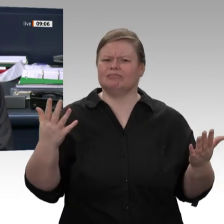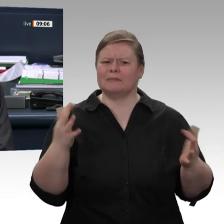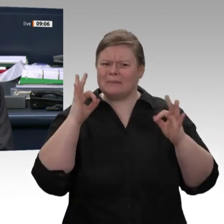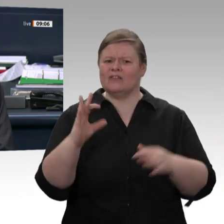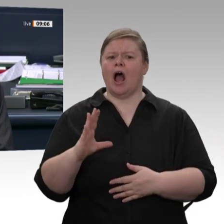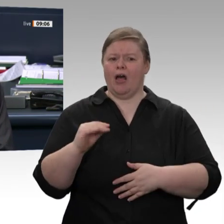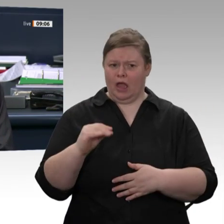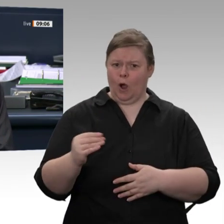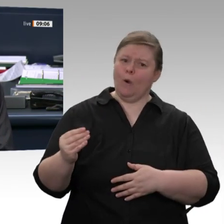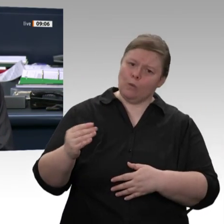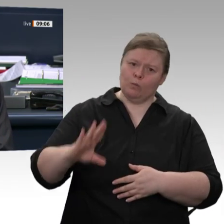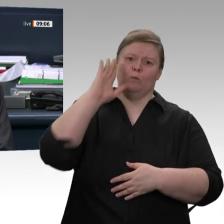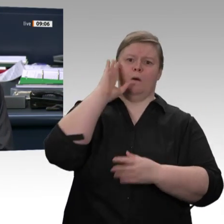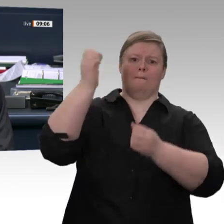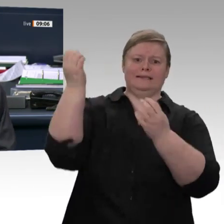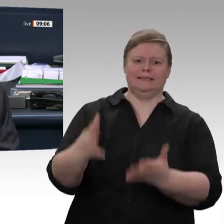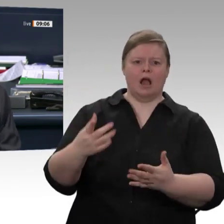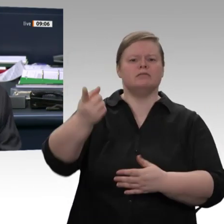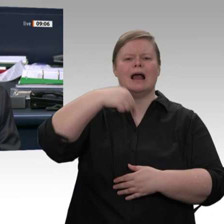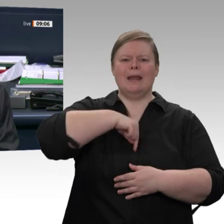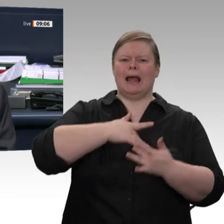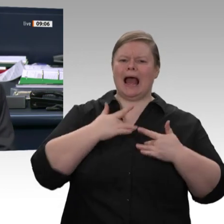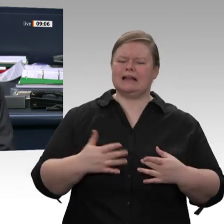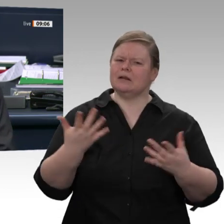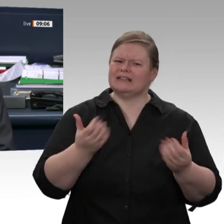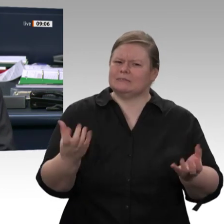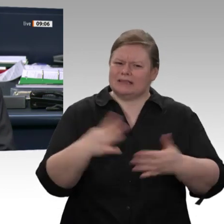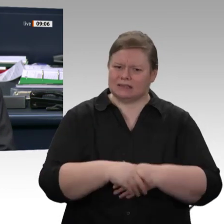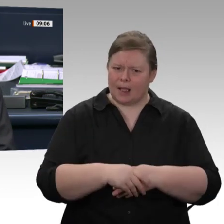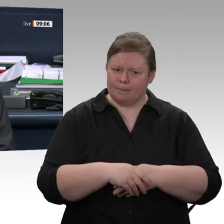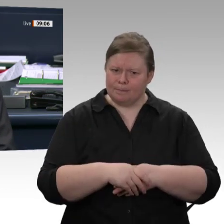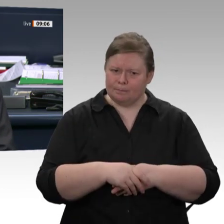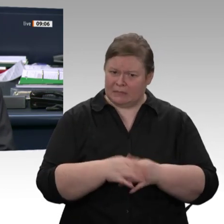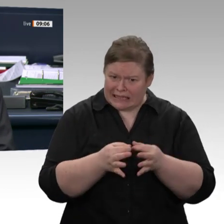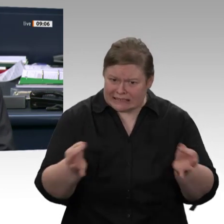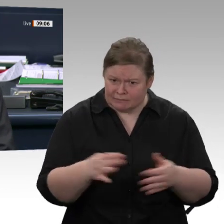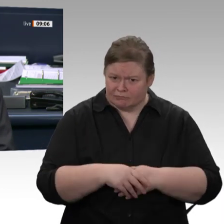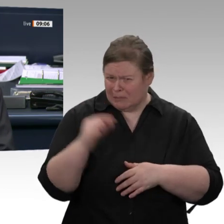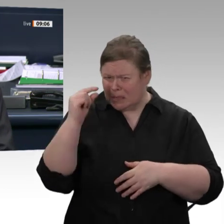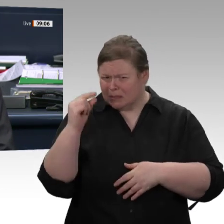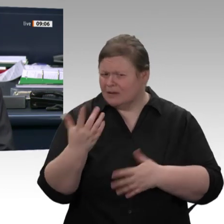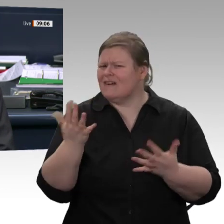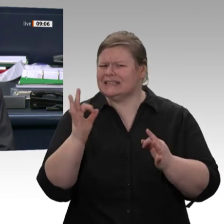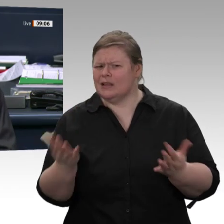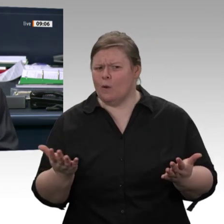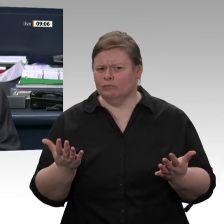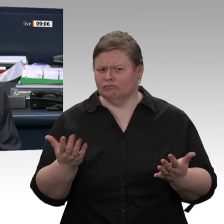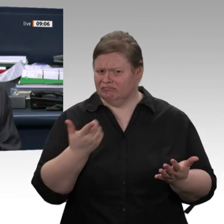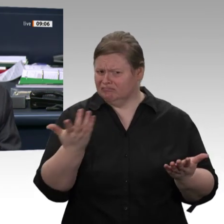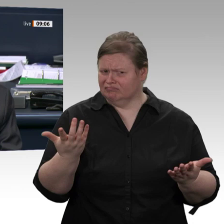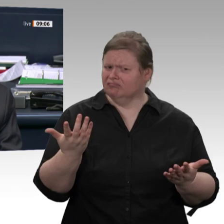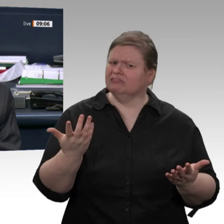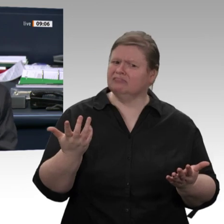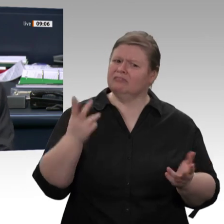Büro darüber gesprochen? Oder war es ein Arbeitstag wie jeder andere auch? Jeder kann sich